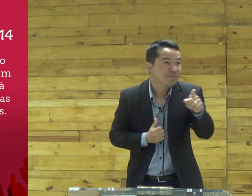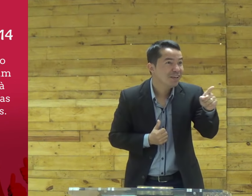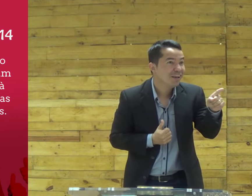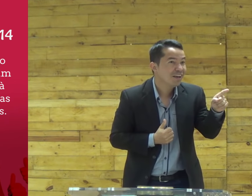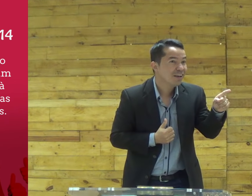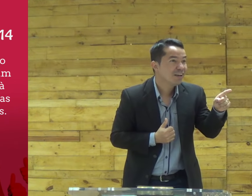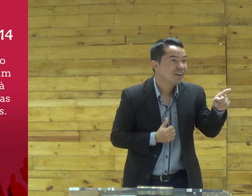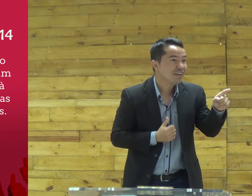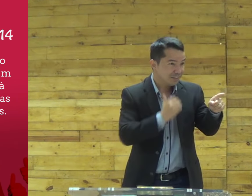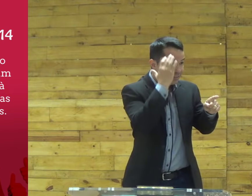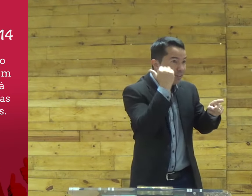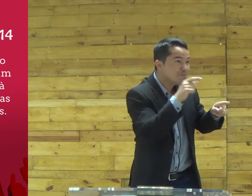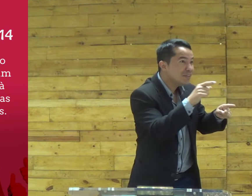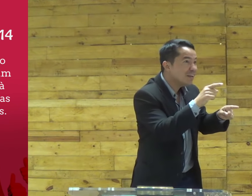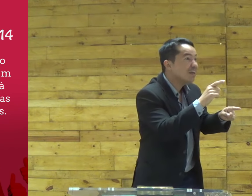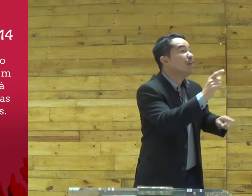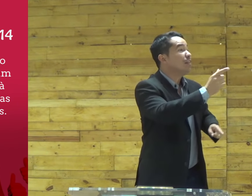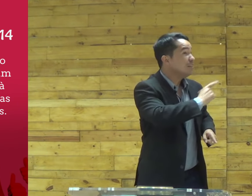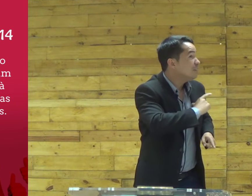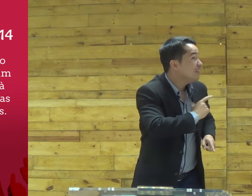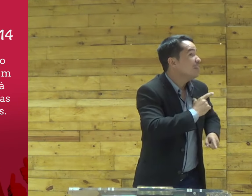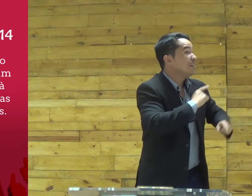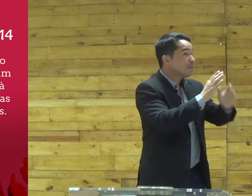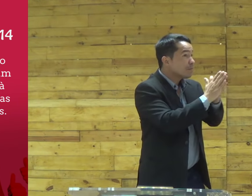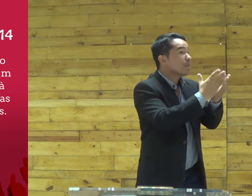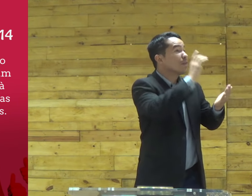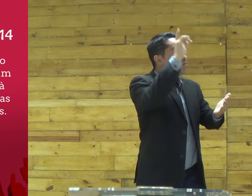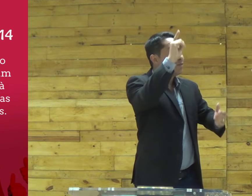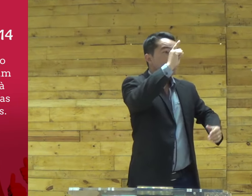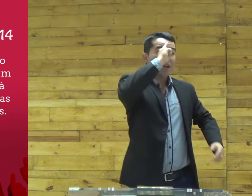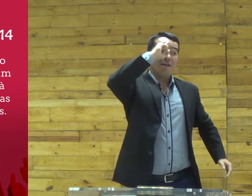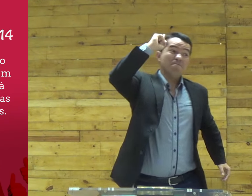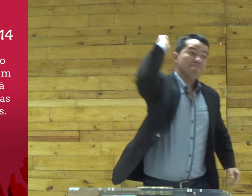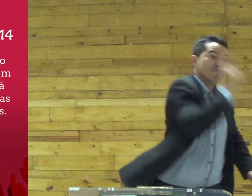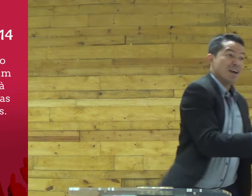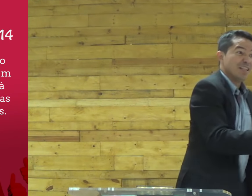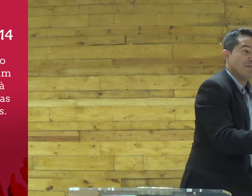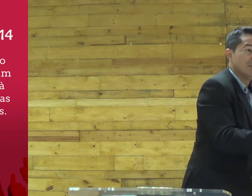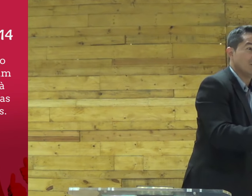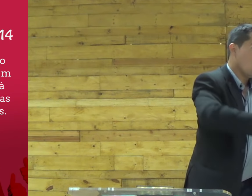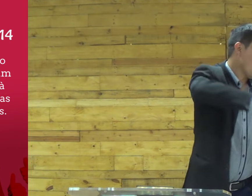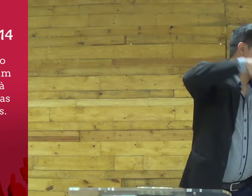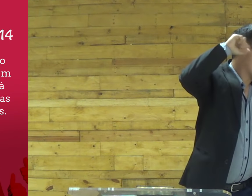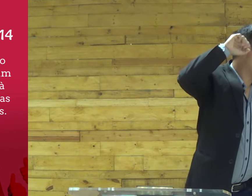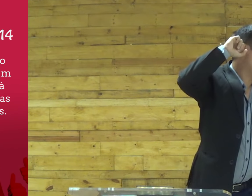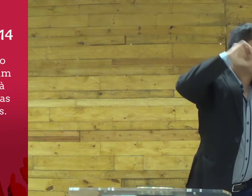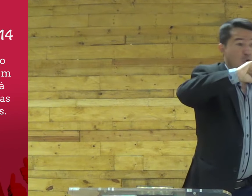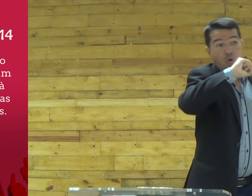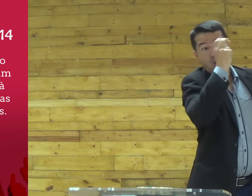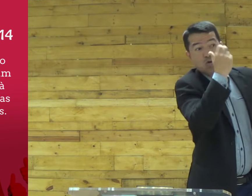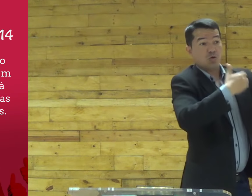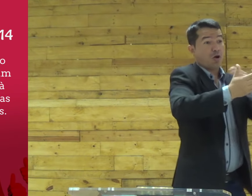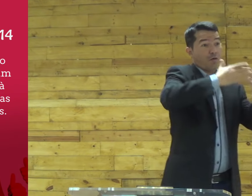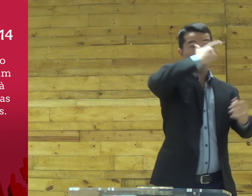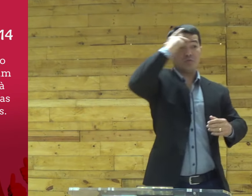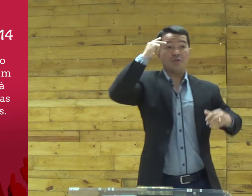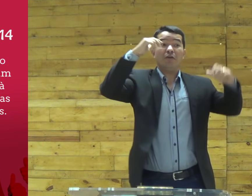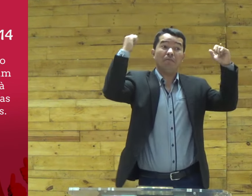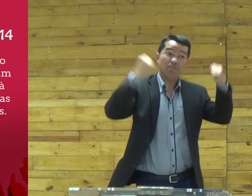entende isso? É verdade. A palavra de Deus diz, é um mandamento, ou para um ouvinte, ou